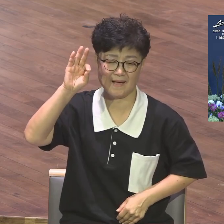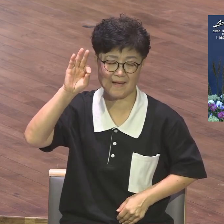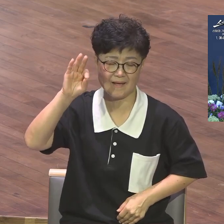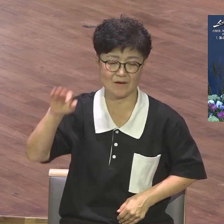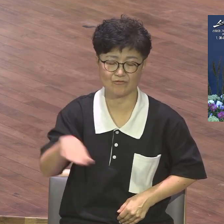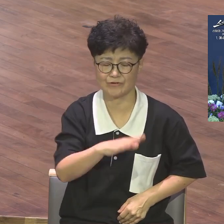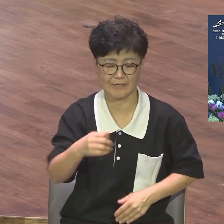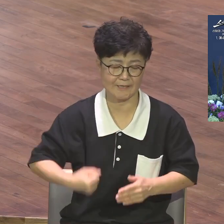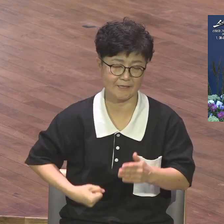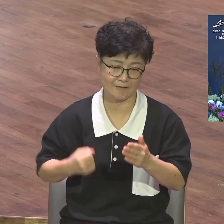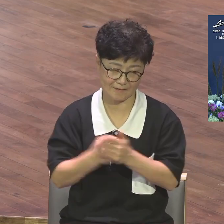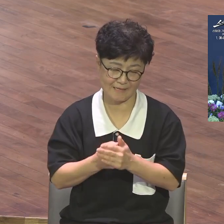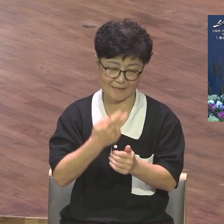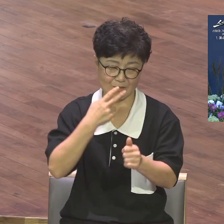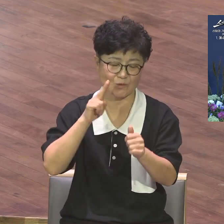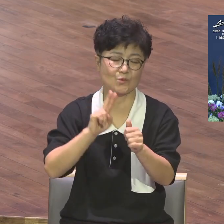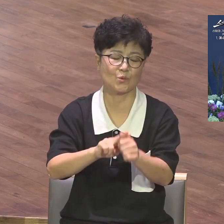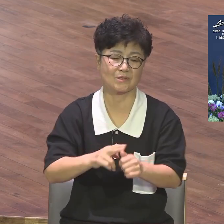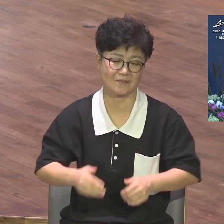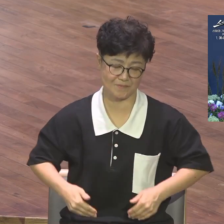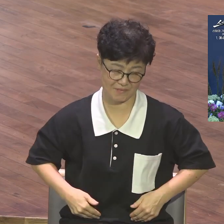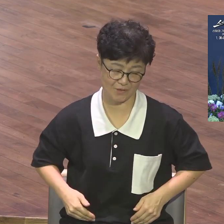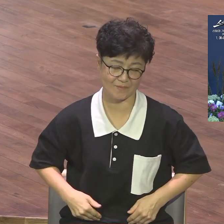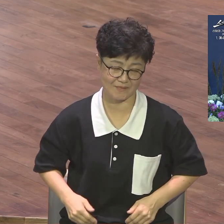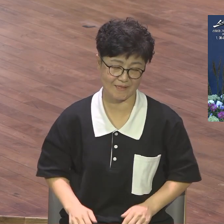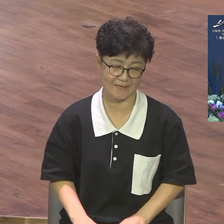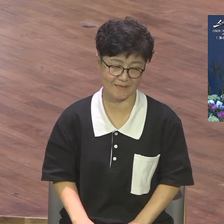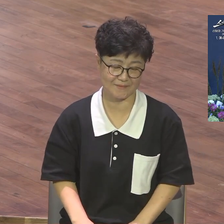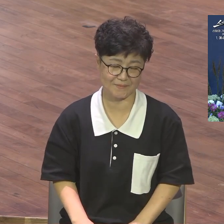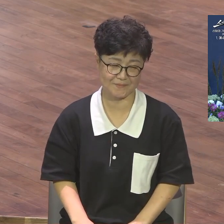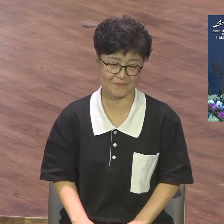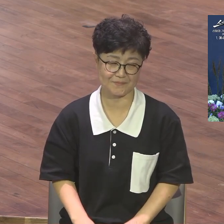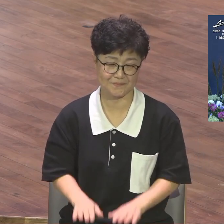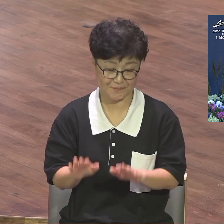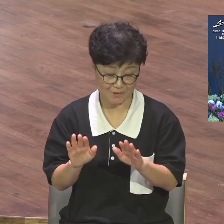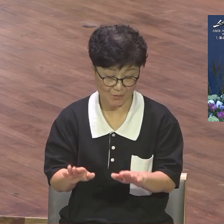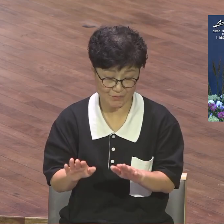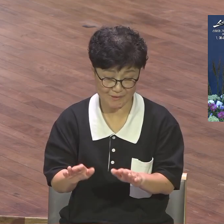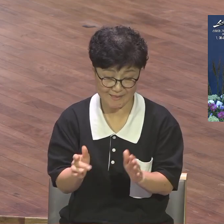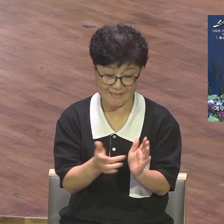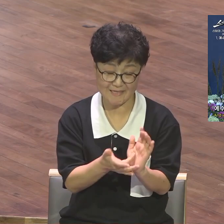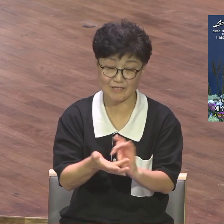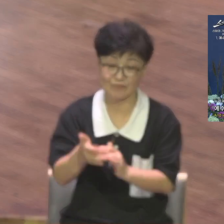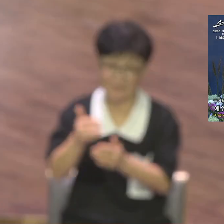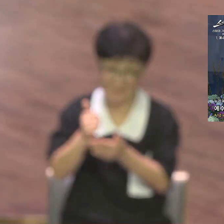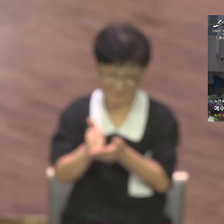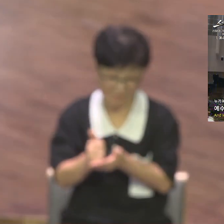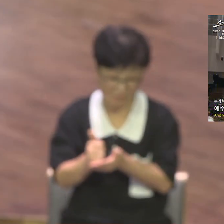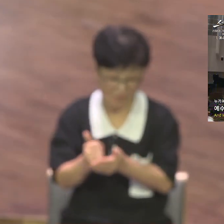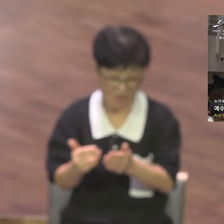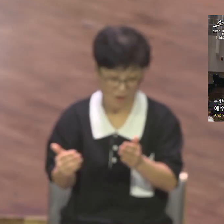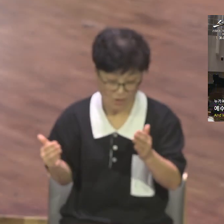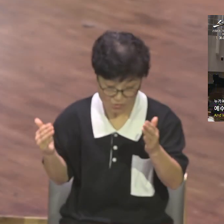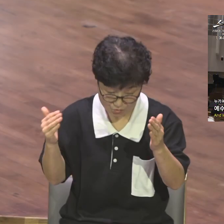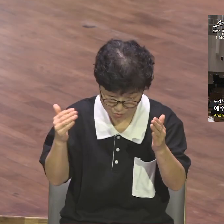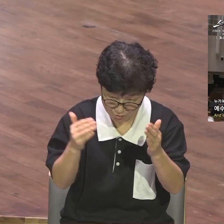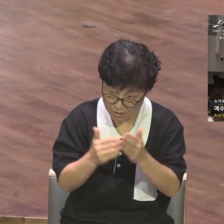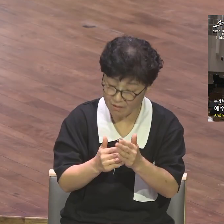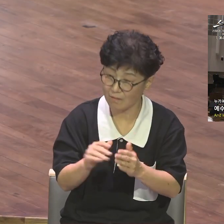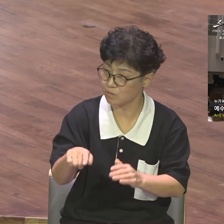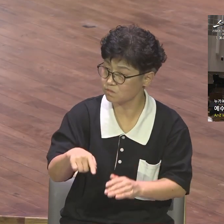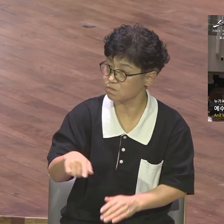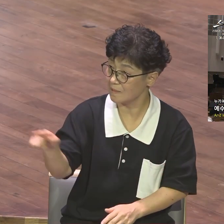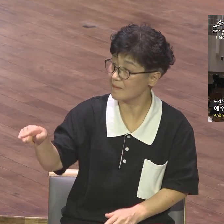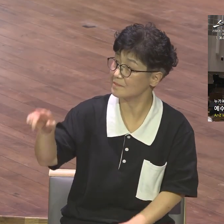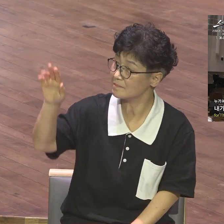나가는 결단과 도전이 여러분들이 있으시기를 바랍니다. 오늘 본문 5절에 예수께서 그곳에 이르사 쳐다보시고 이르시되